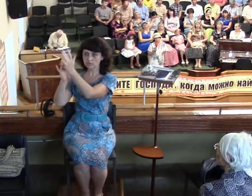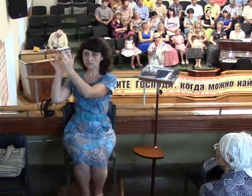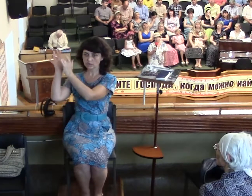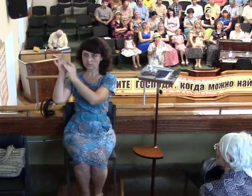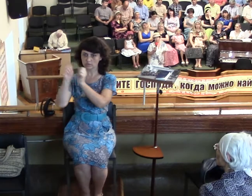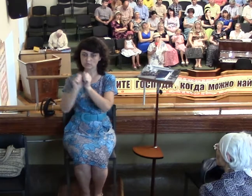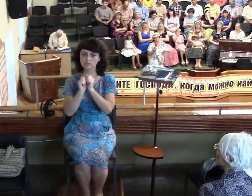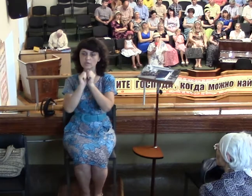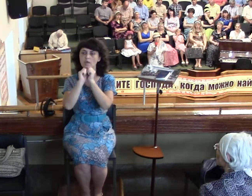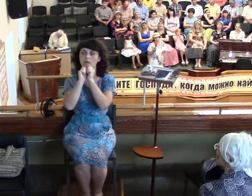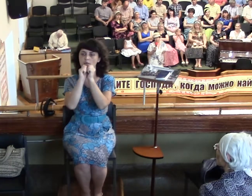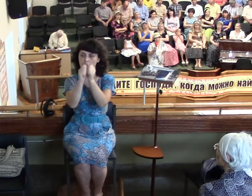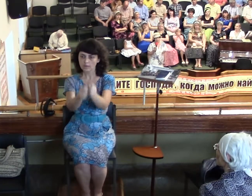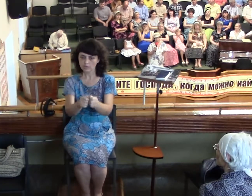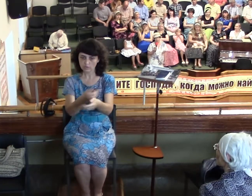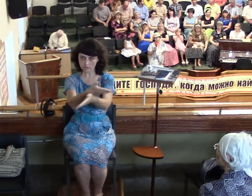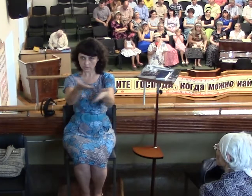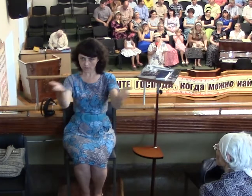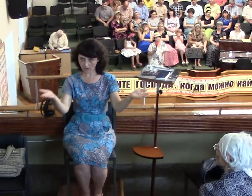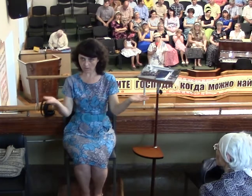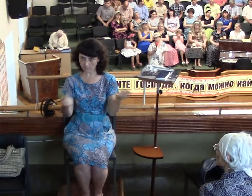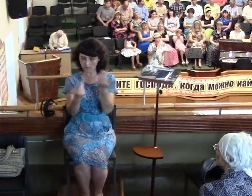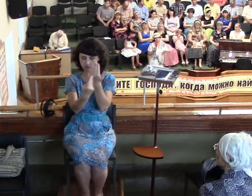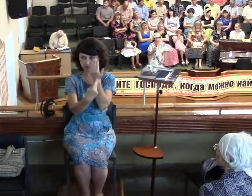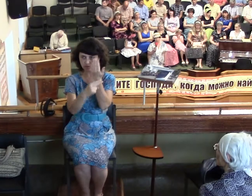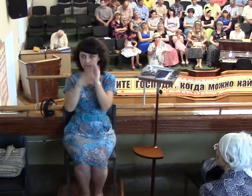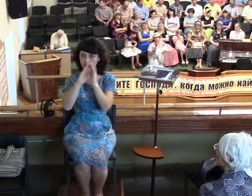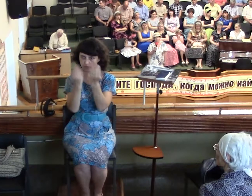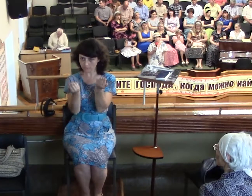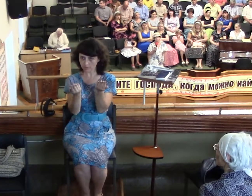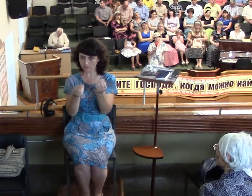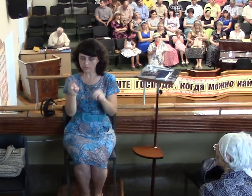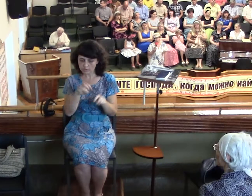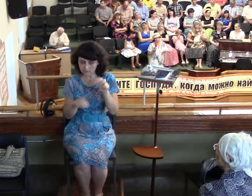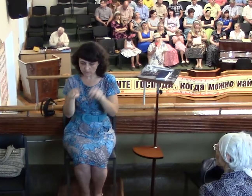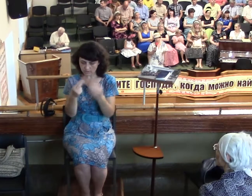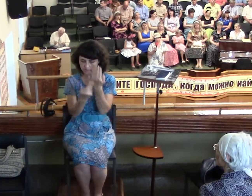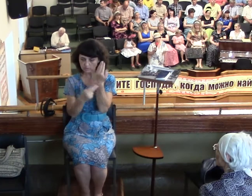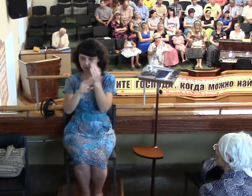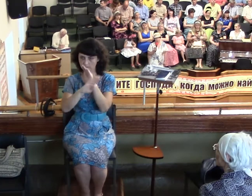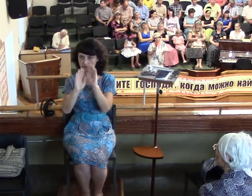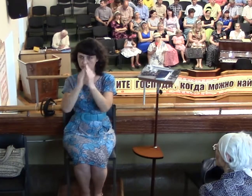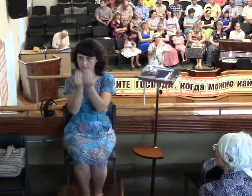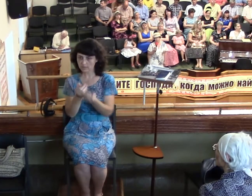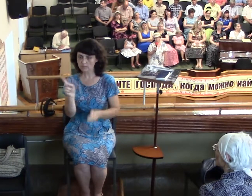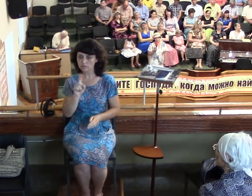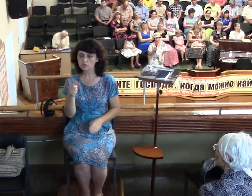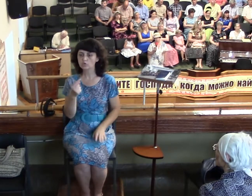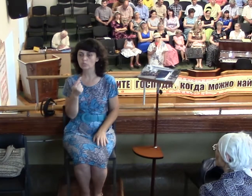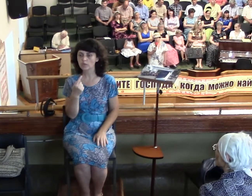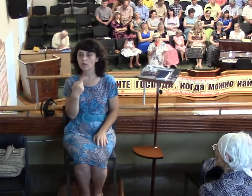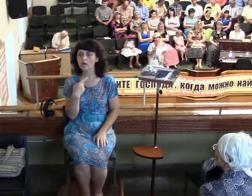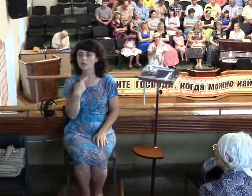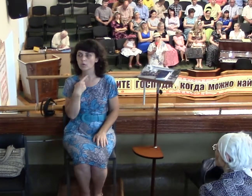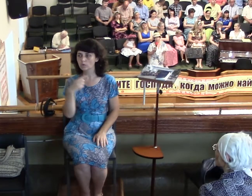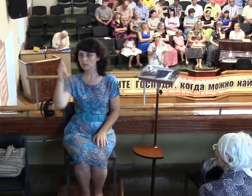Библию, исследуйте Писание, чтоб голос Божий в глубину души проник. Читайте